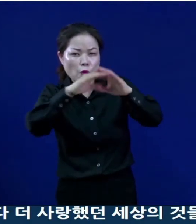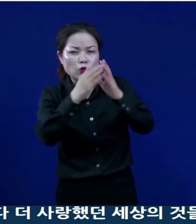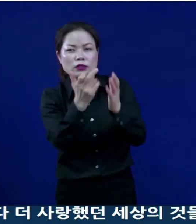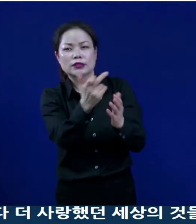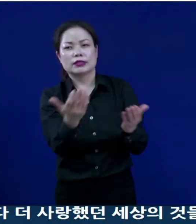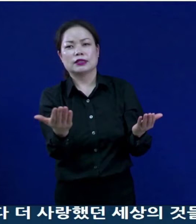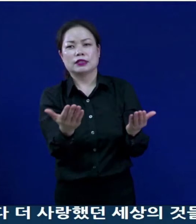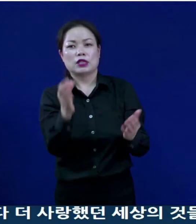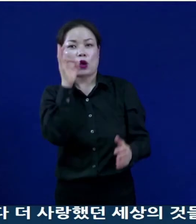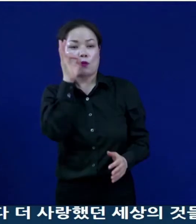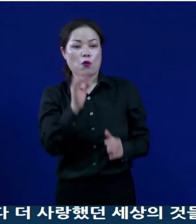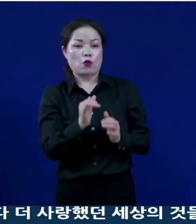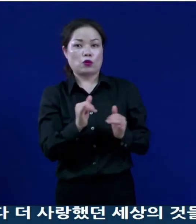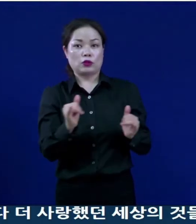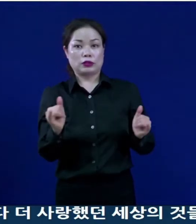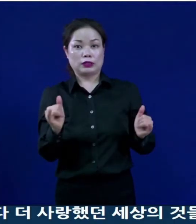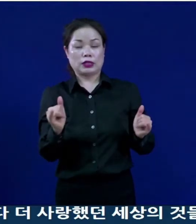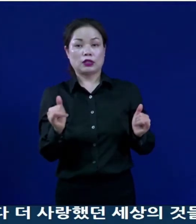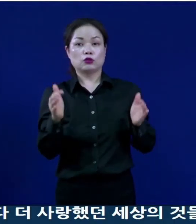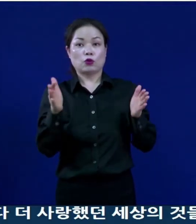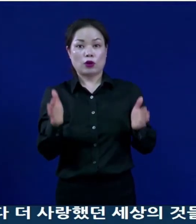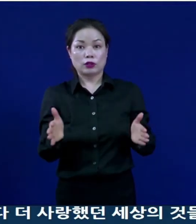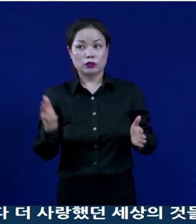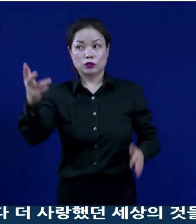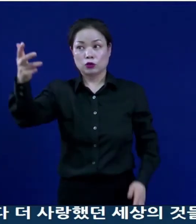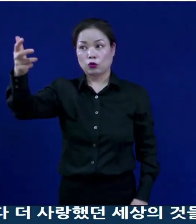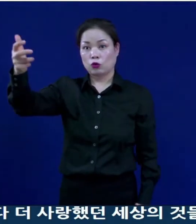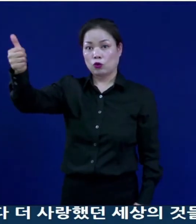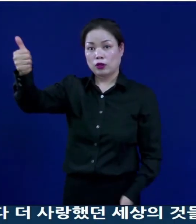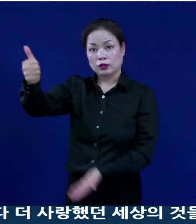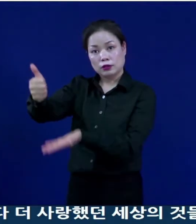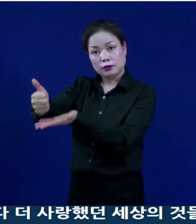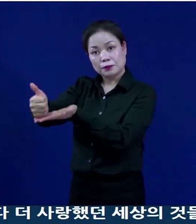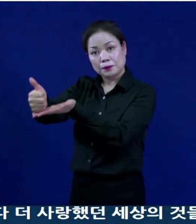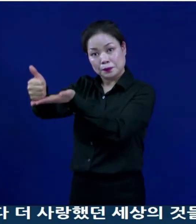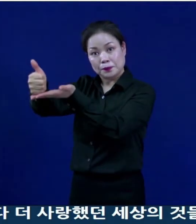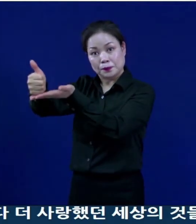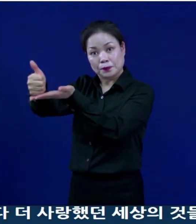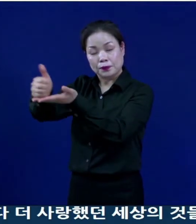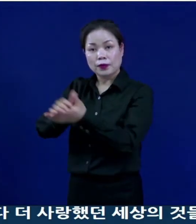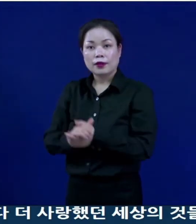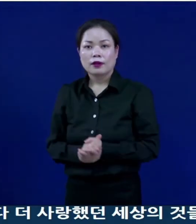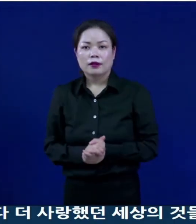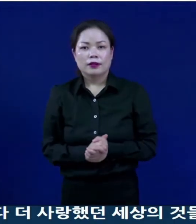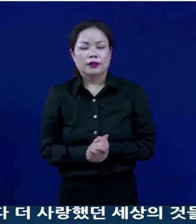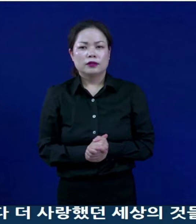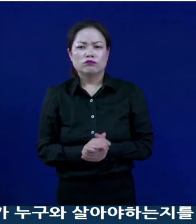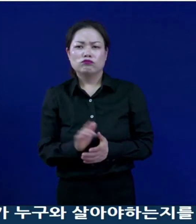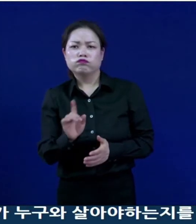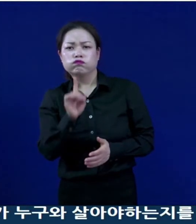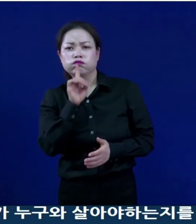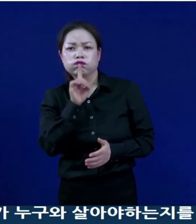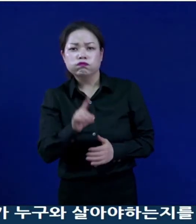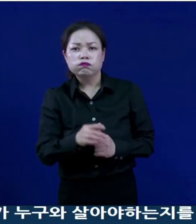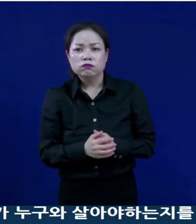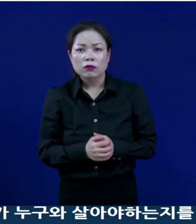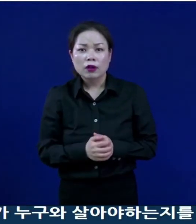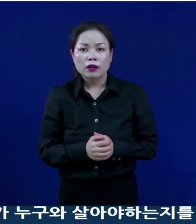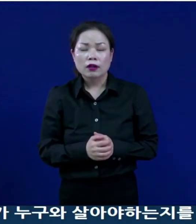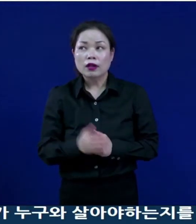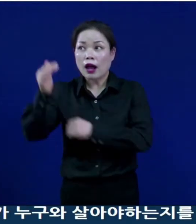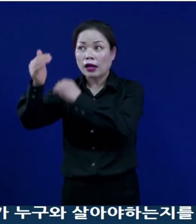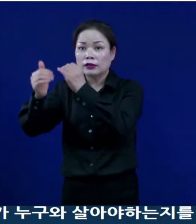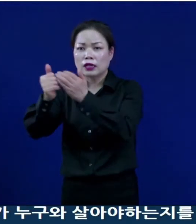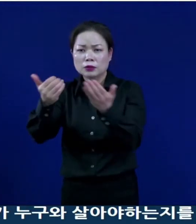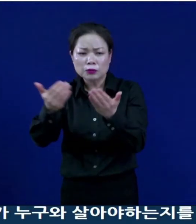일을 본 자의 사는 날 동안에 여호와를 섬겼더라고 말씀합니다. 이게 무슨 말일까요?